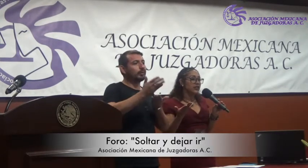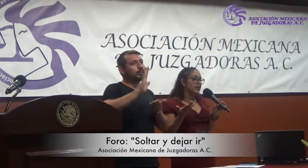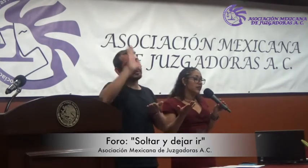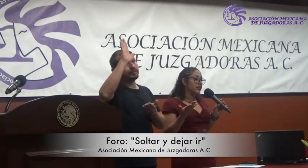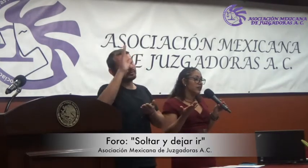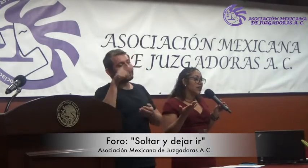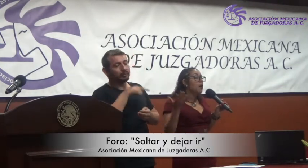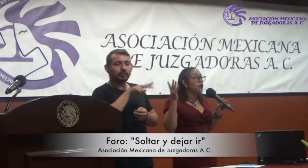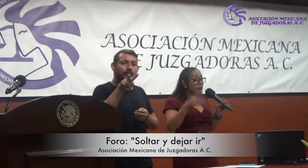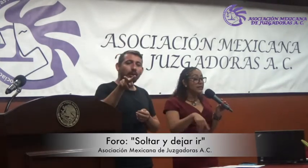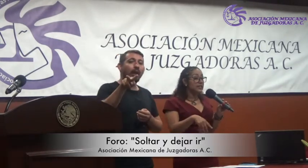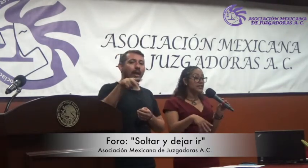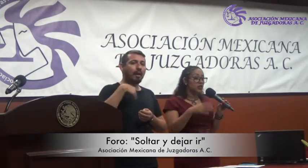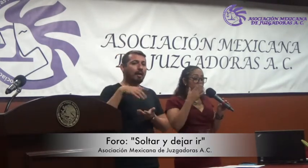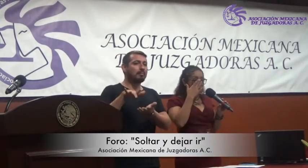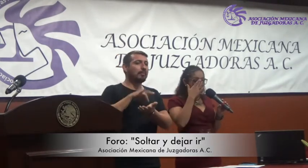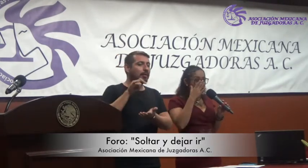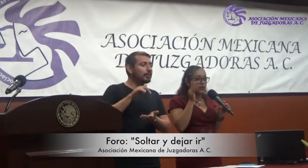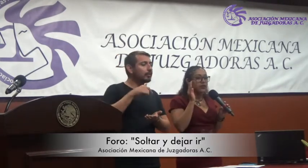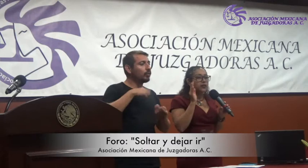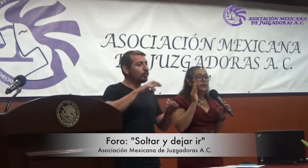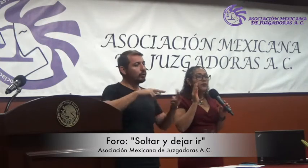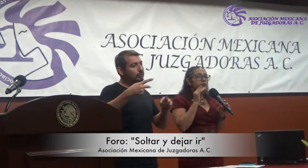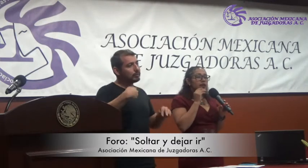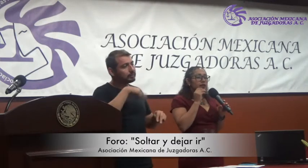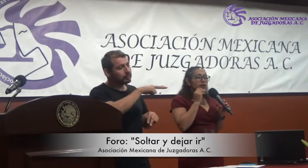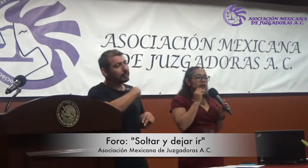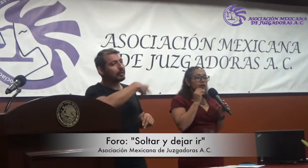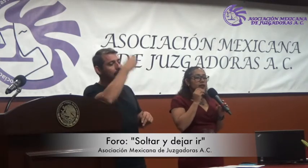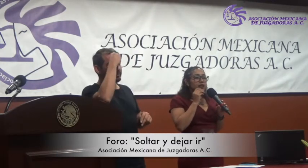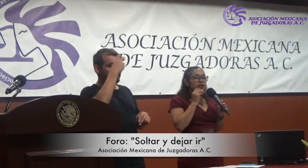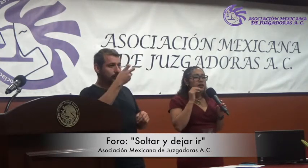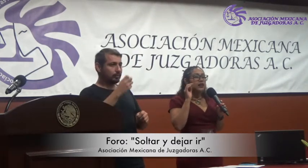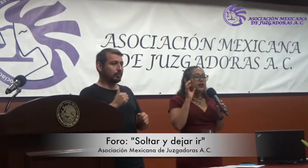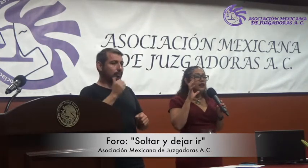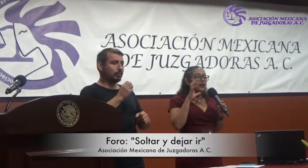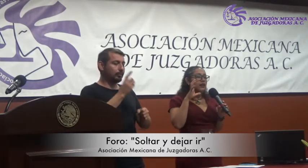entonces aprovechen esta oportunidad.